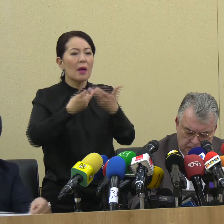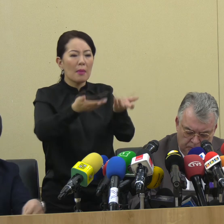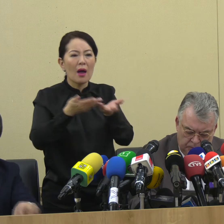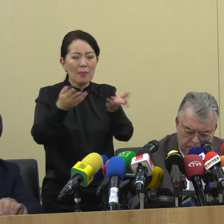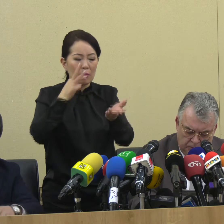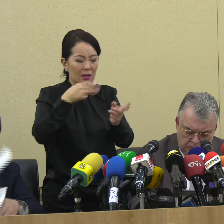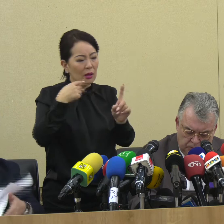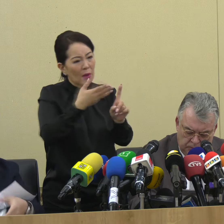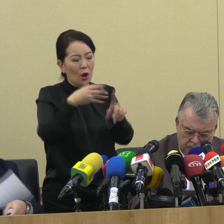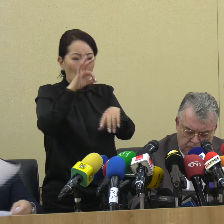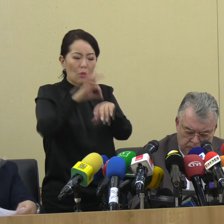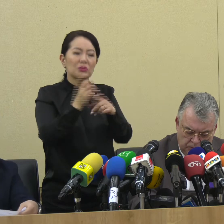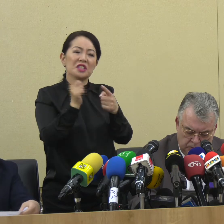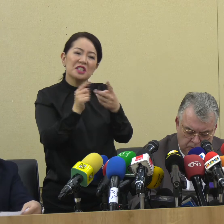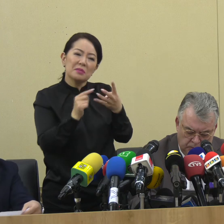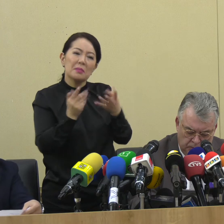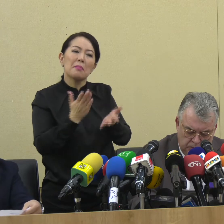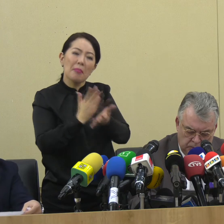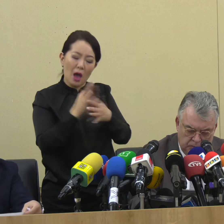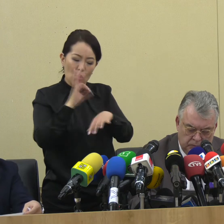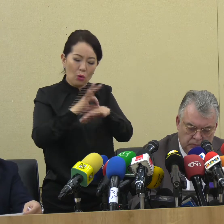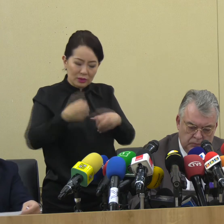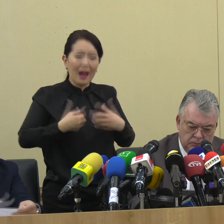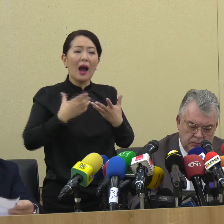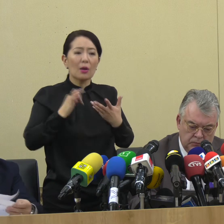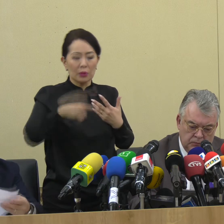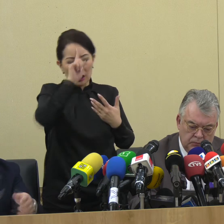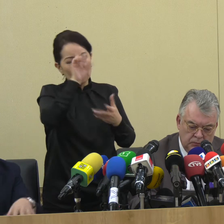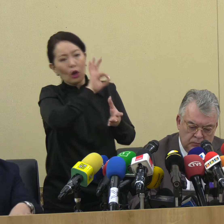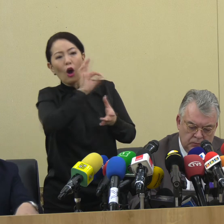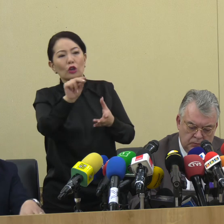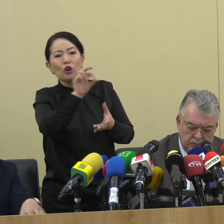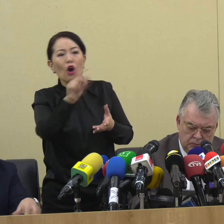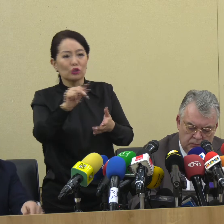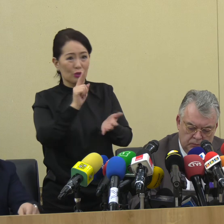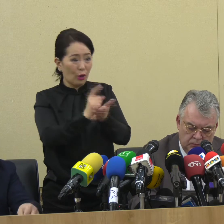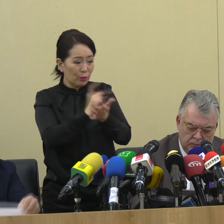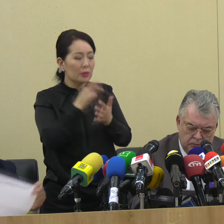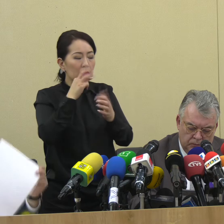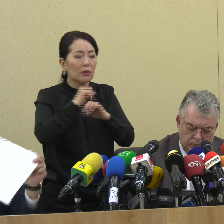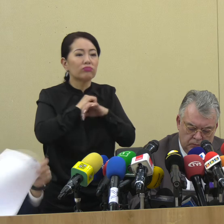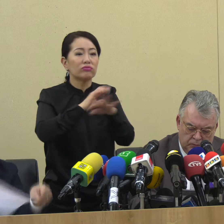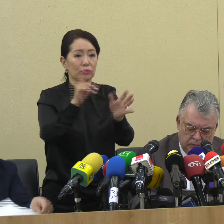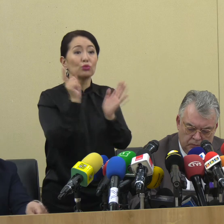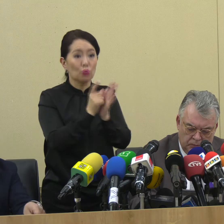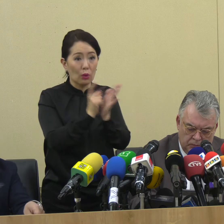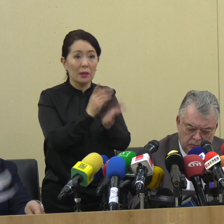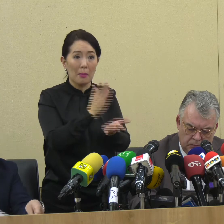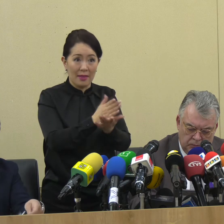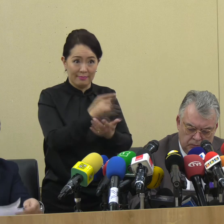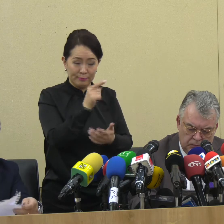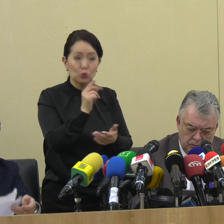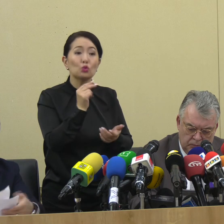өвчин юм уу өвчний шинж тэмдэг илэрсэн тохиолдолд эмнэлэг хандах тал дээр бол чухал мэдээлэл болж байгаа. Тэгээд хилээр нэвтрэх